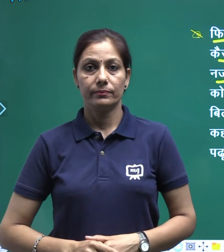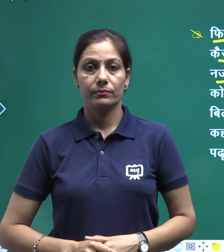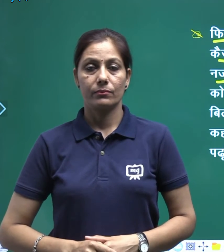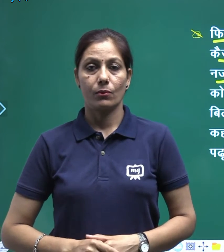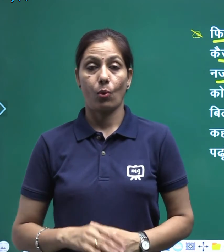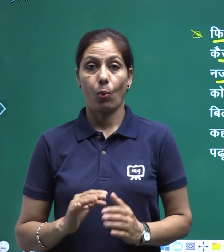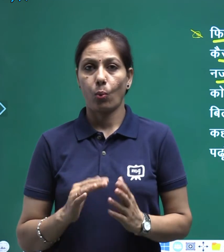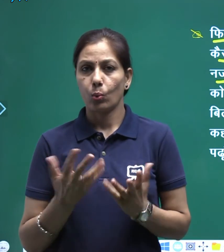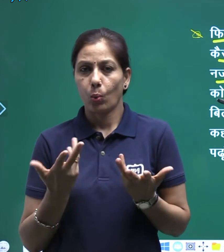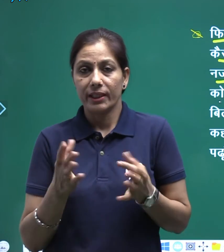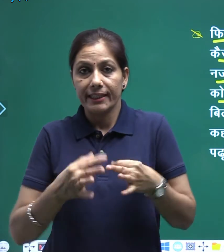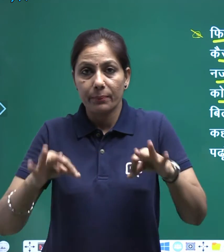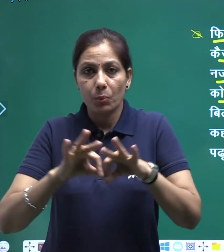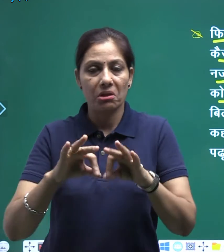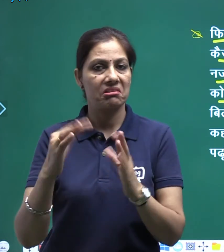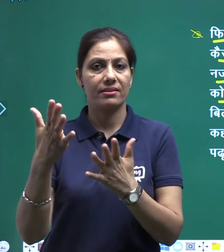कोई महत्व नहीं है।